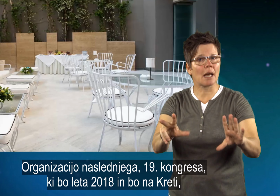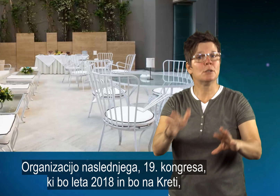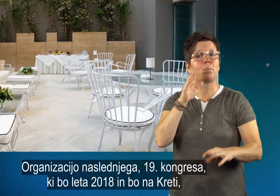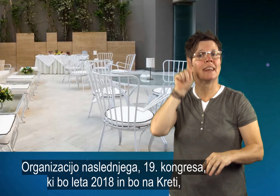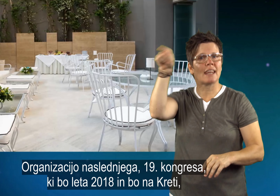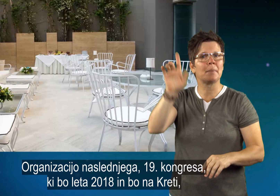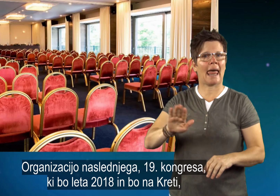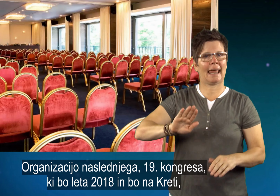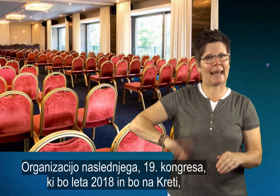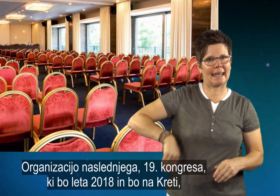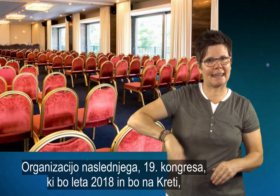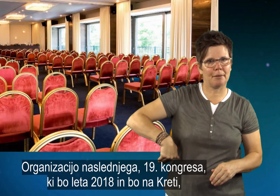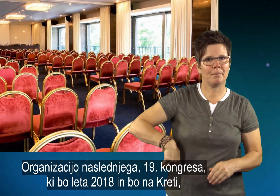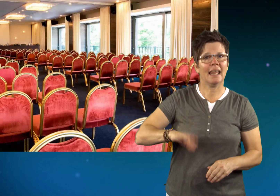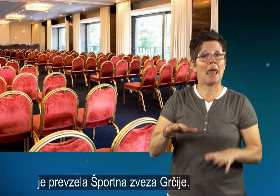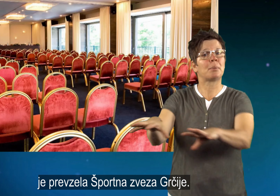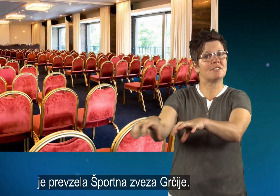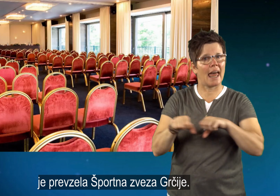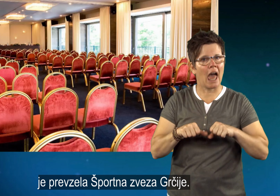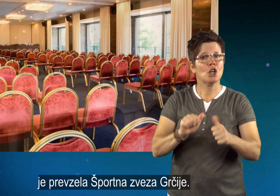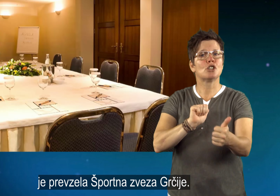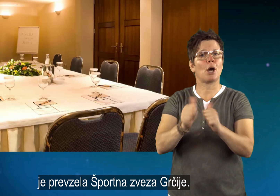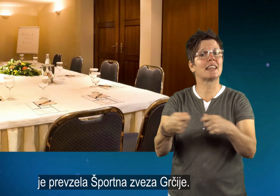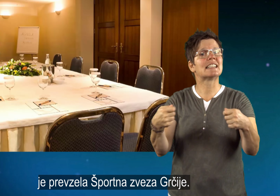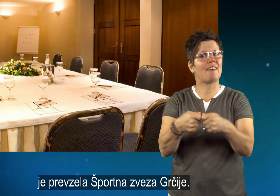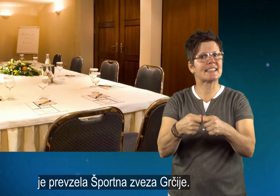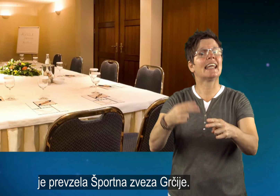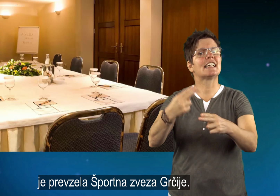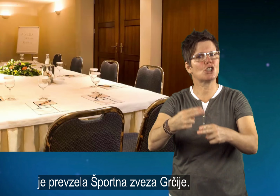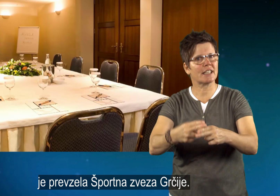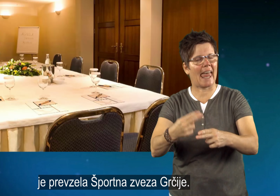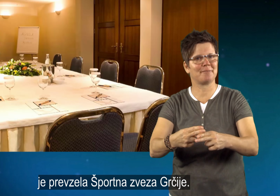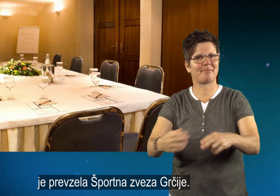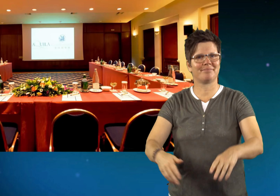leta 2018 in bo na Kreti, je prevzela Športna zveza Grčije.